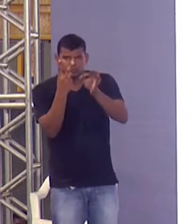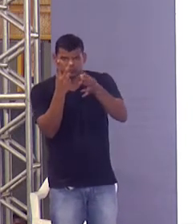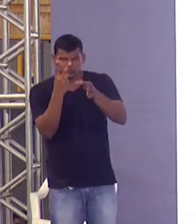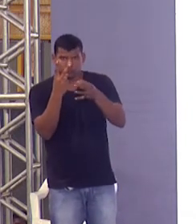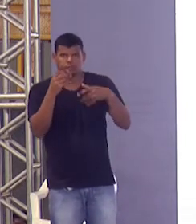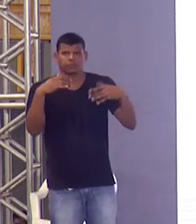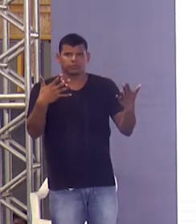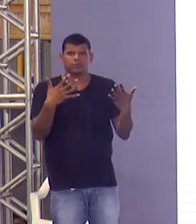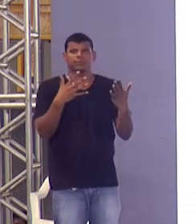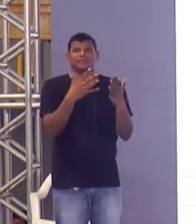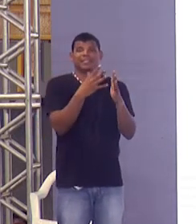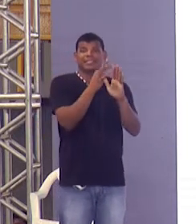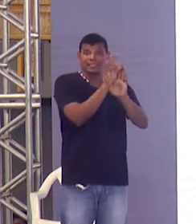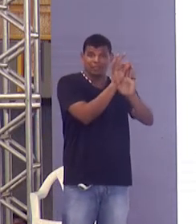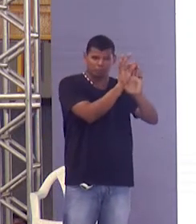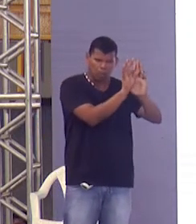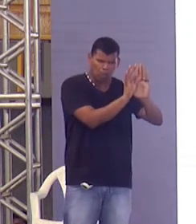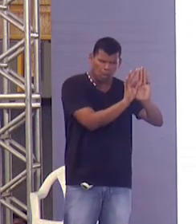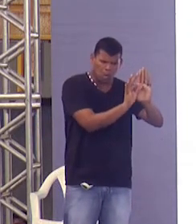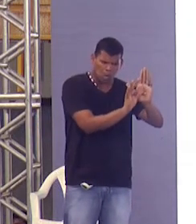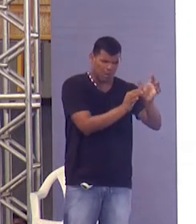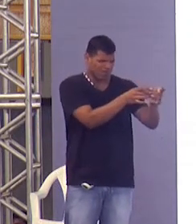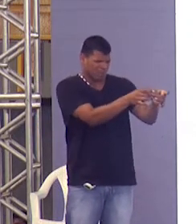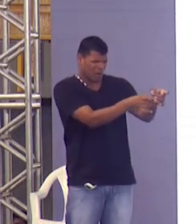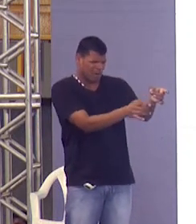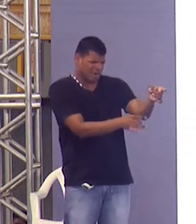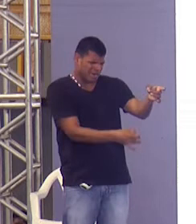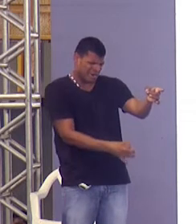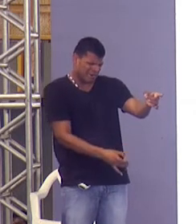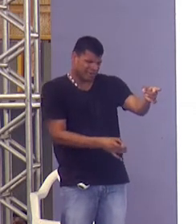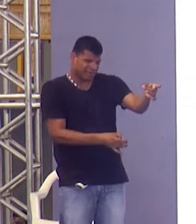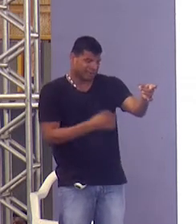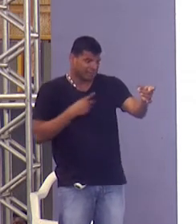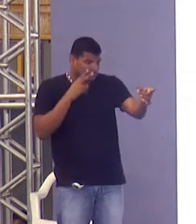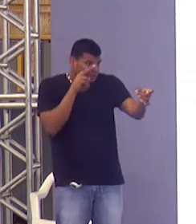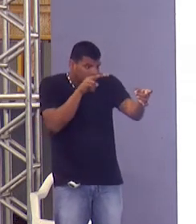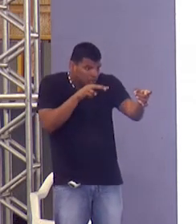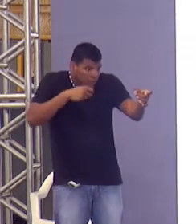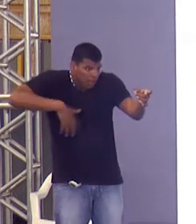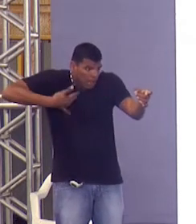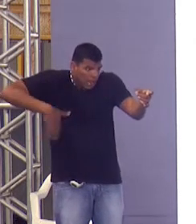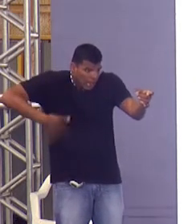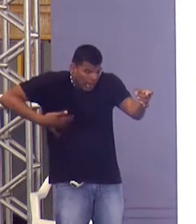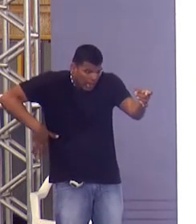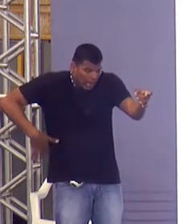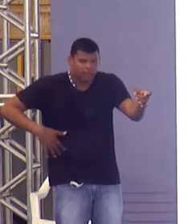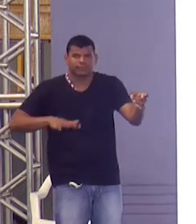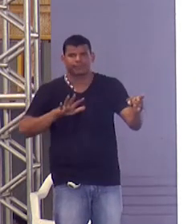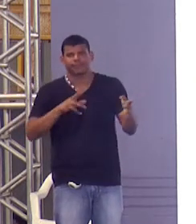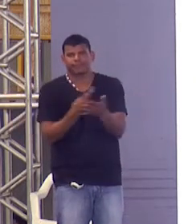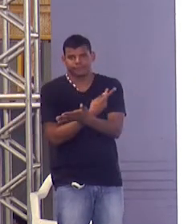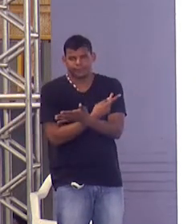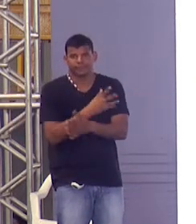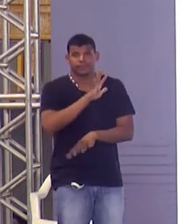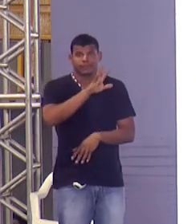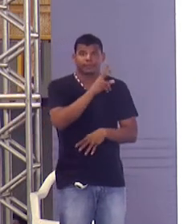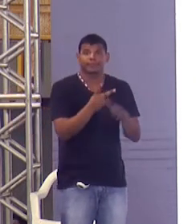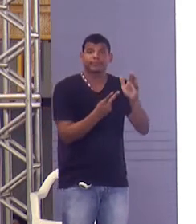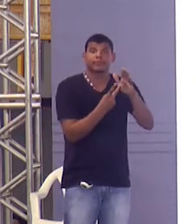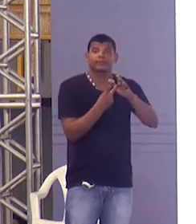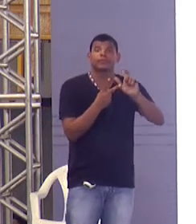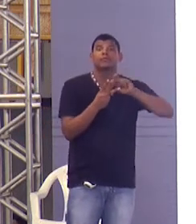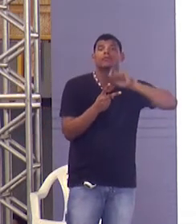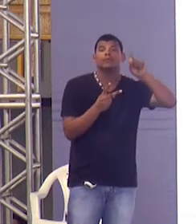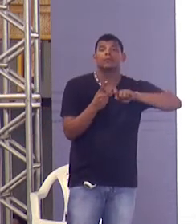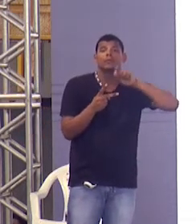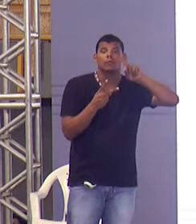que tem texto grande. O cara olha o texto grande, aí ele começa a se tremer com medo. Segundo tipo de problema que o